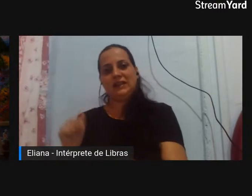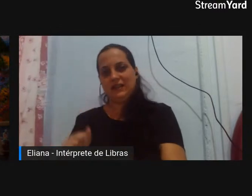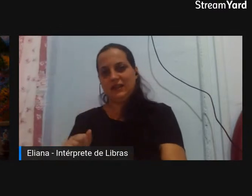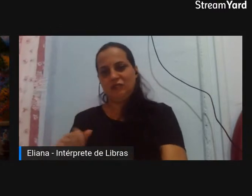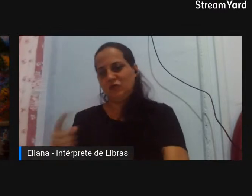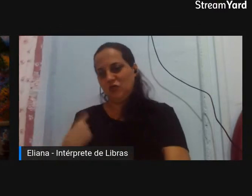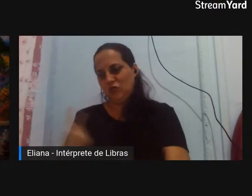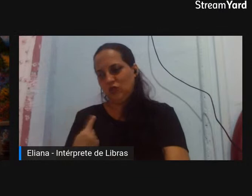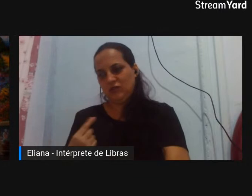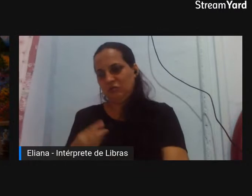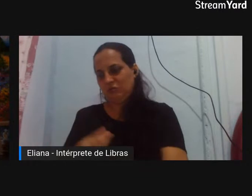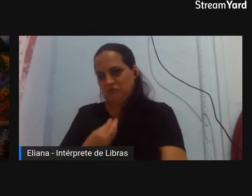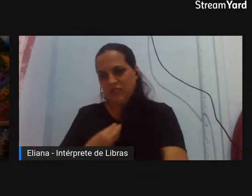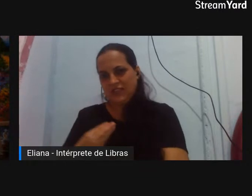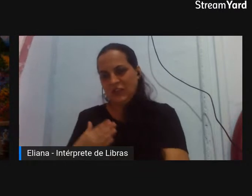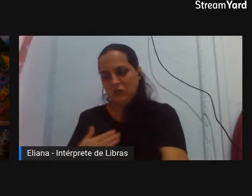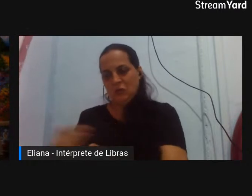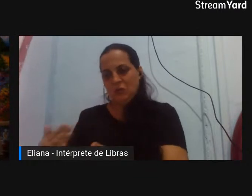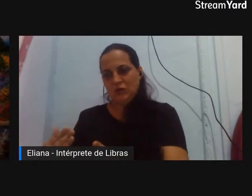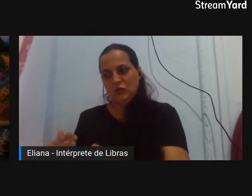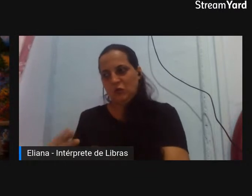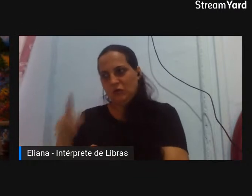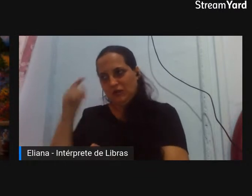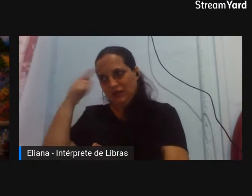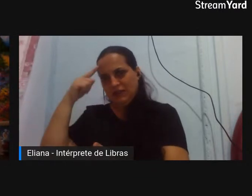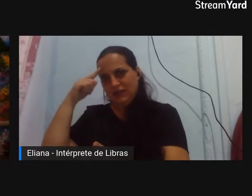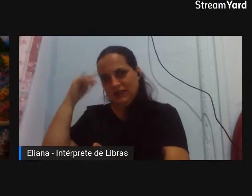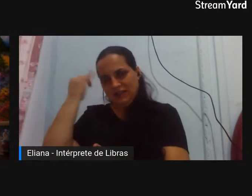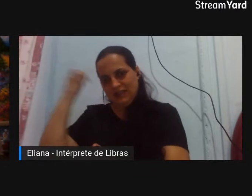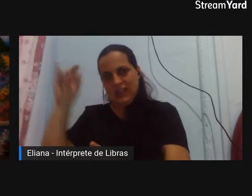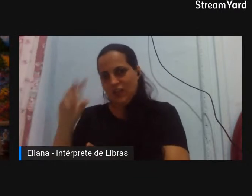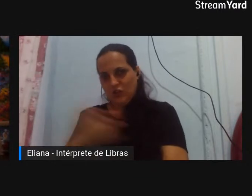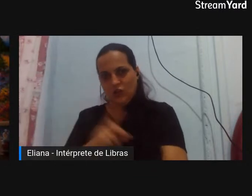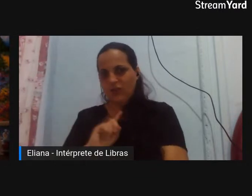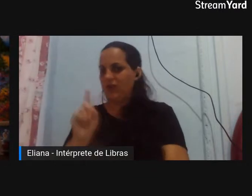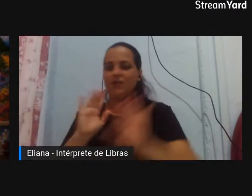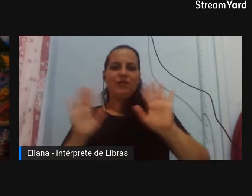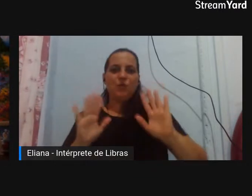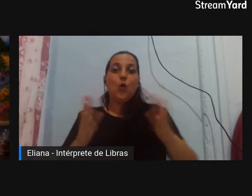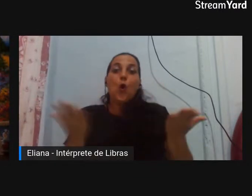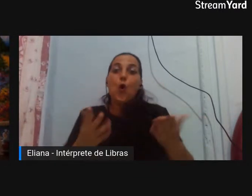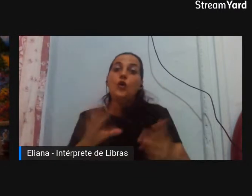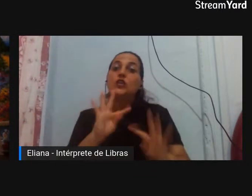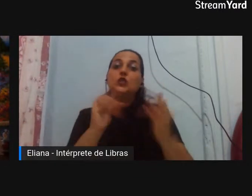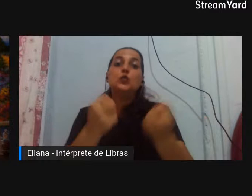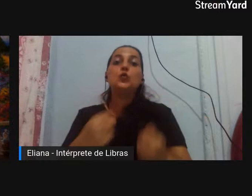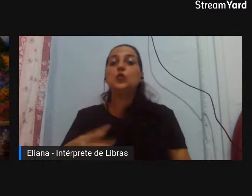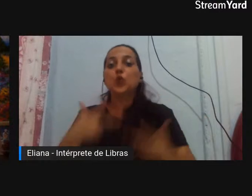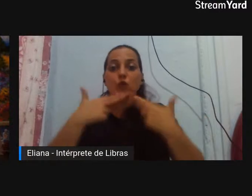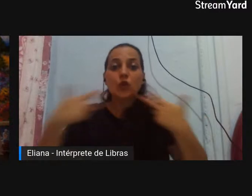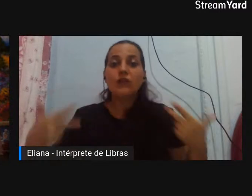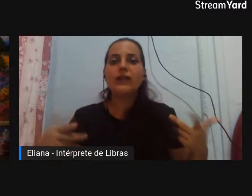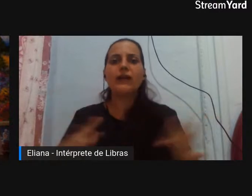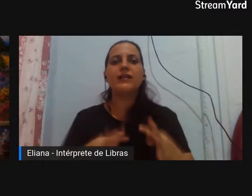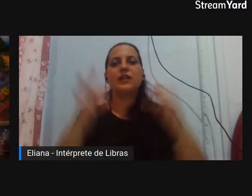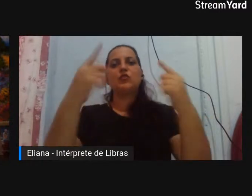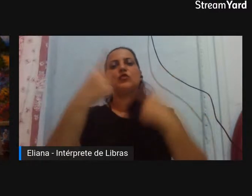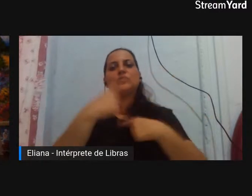nova, toda descoberta tecnológica, toda revolução